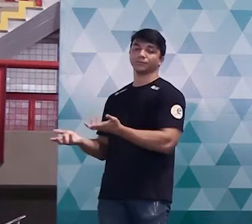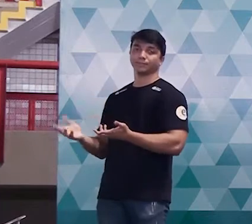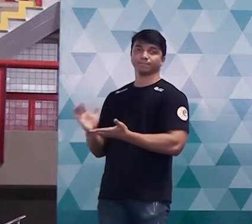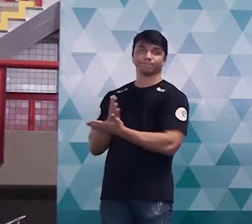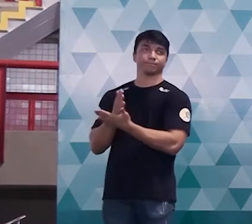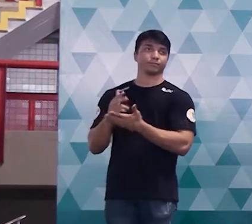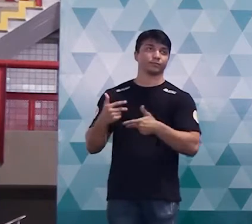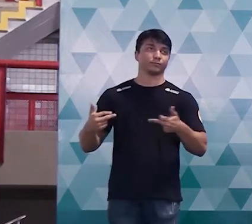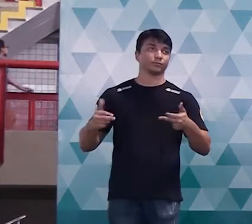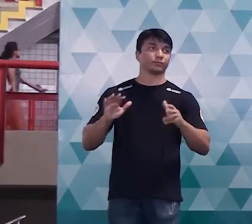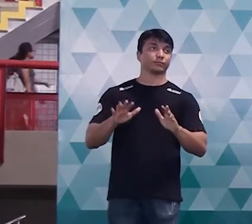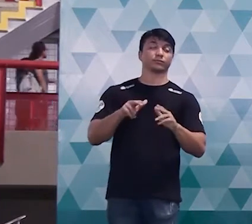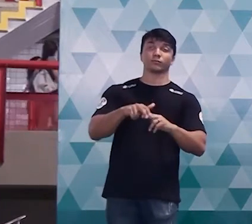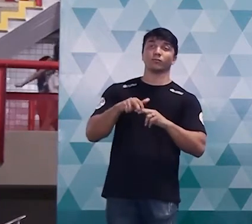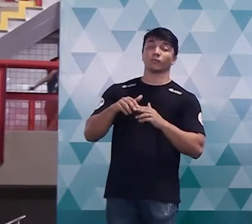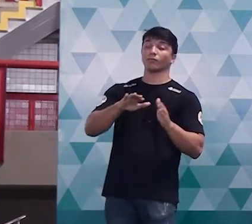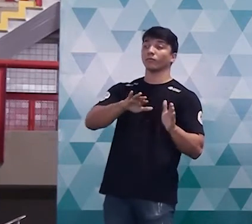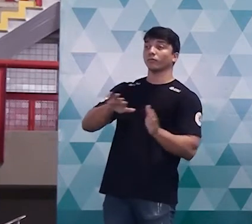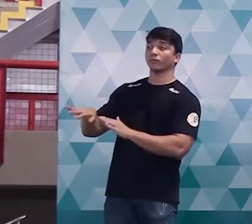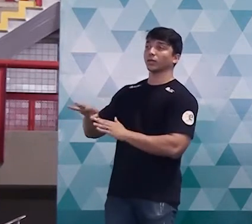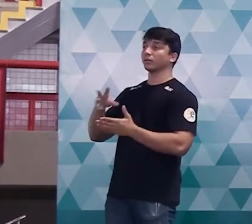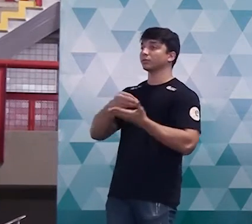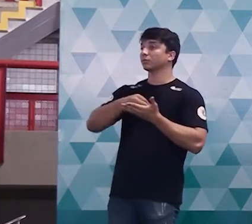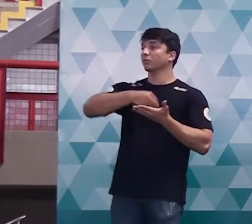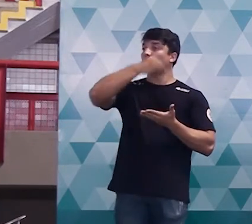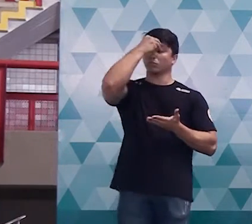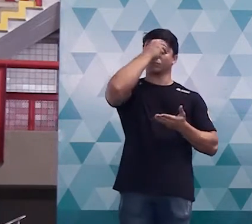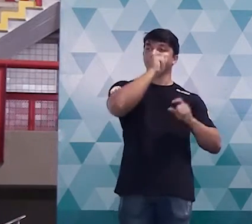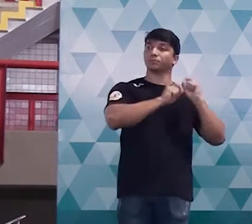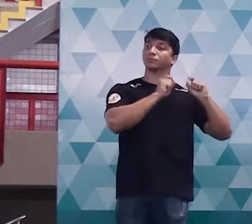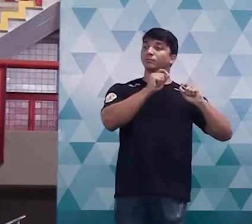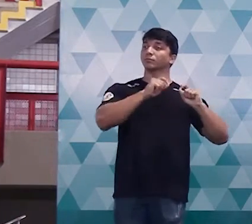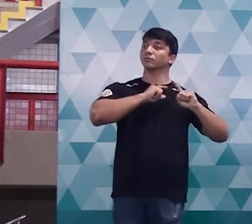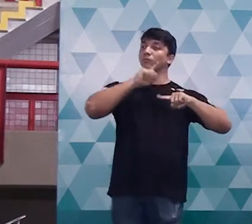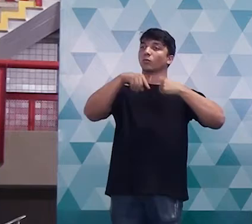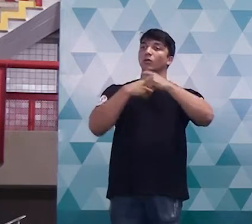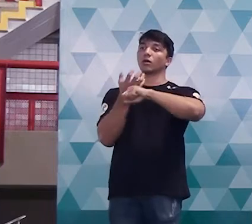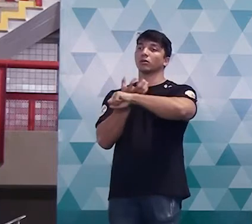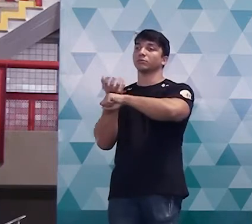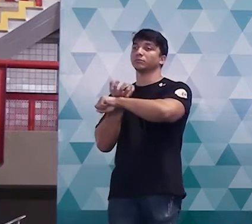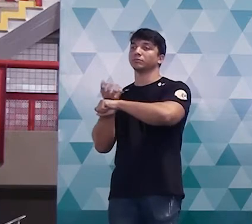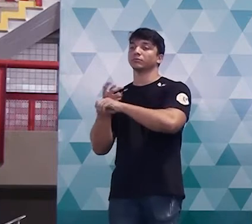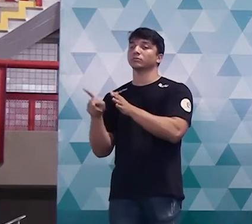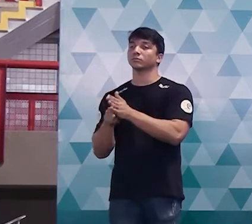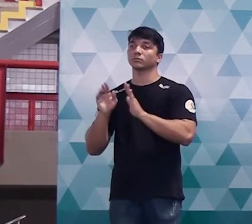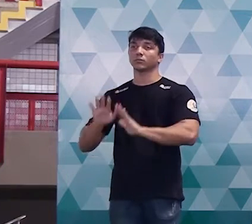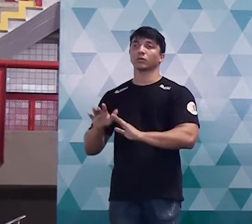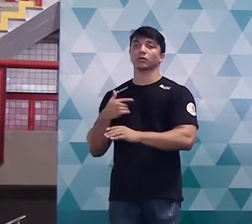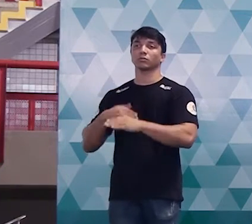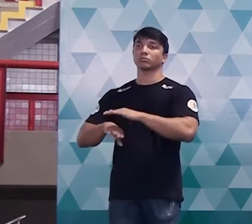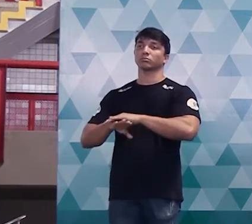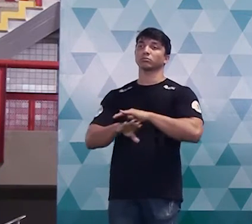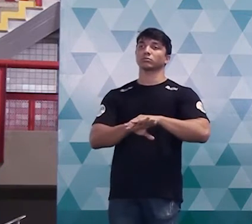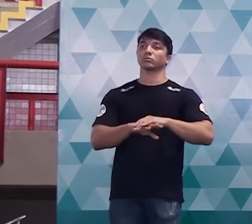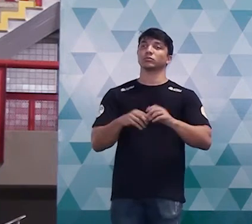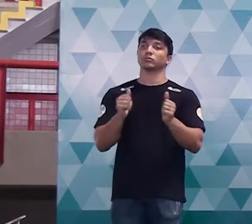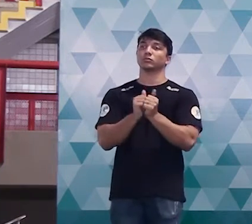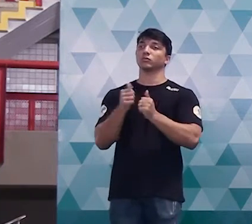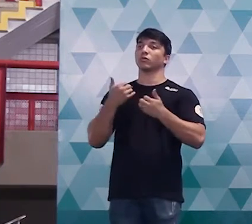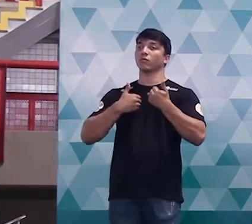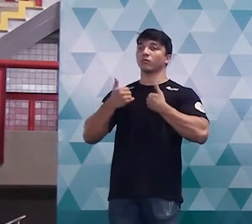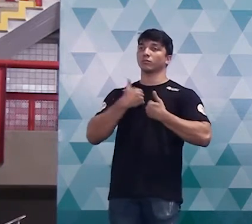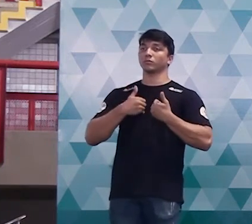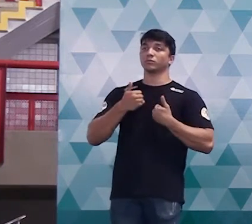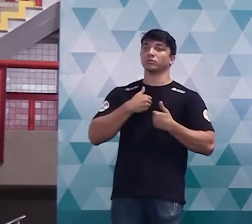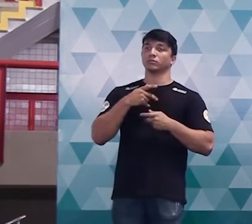imprevistos. Então, dessa forma, vamos ver hoje a parte teórica e aí os gabaritos das questões vão ficando aí junto com as informações